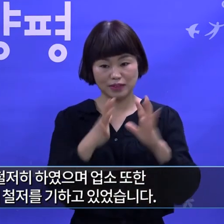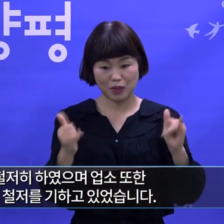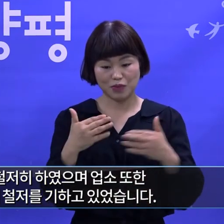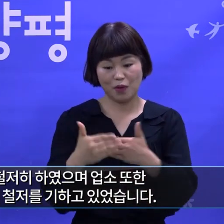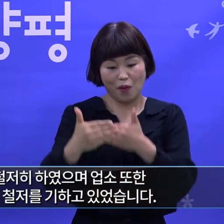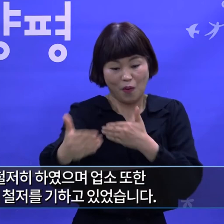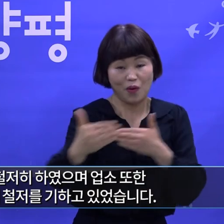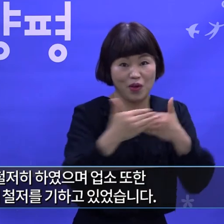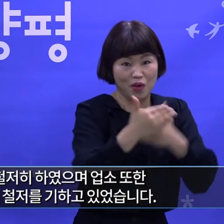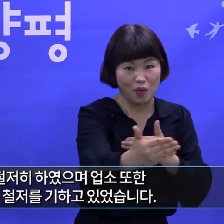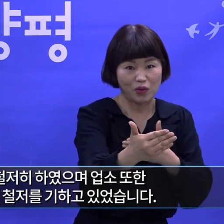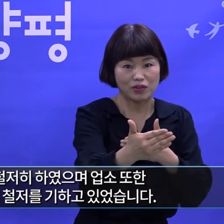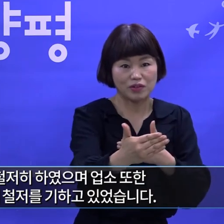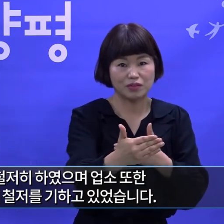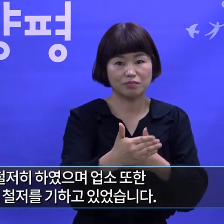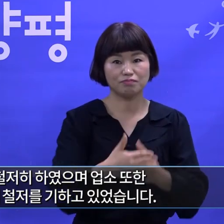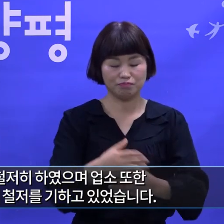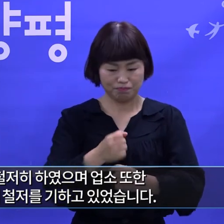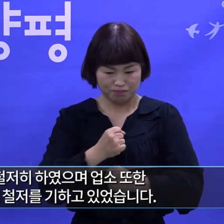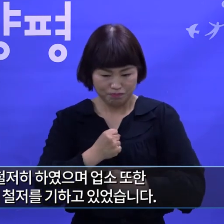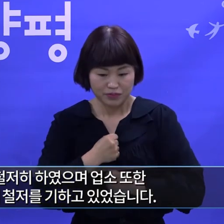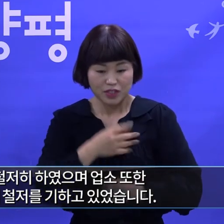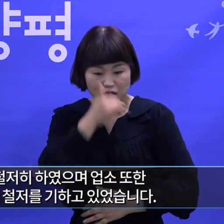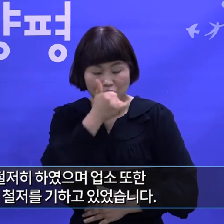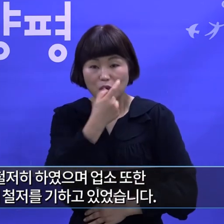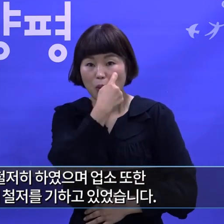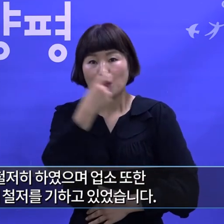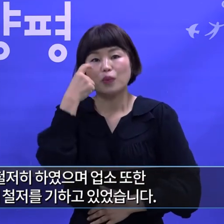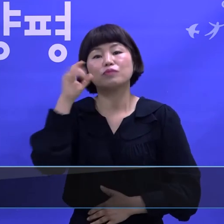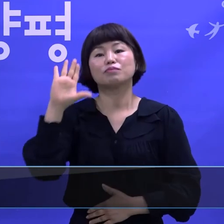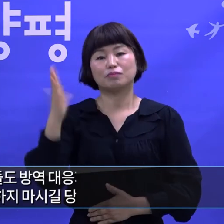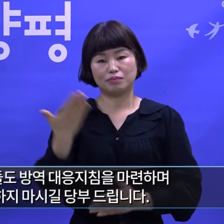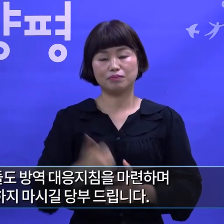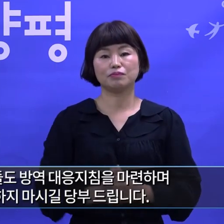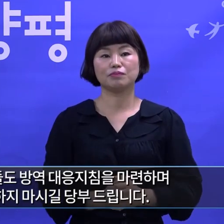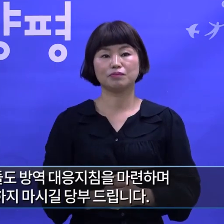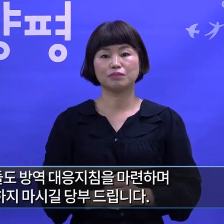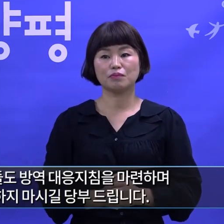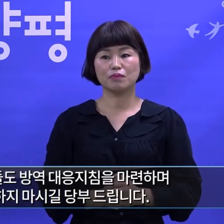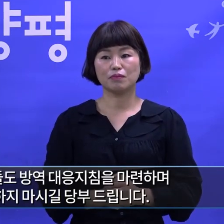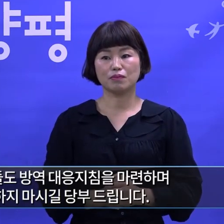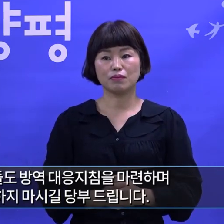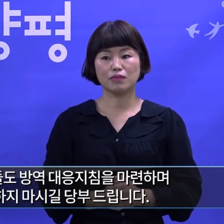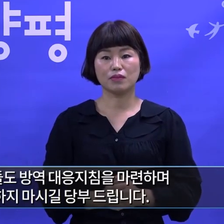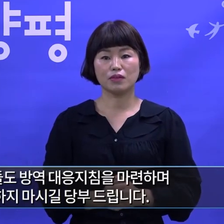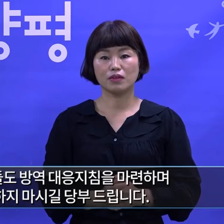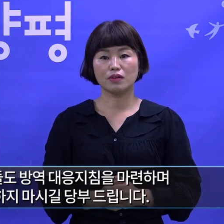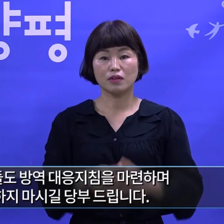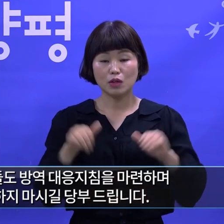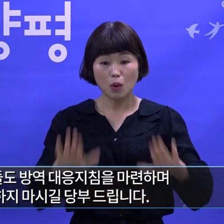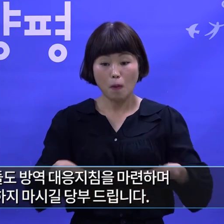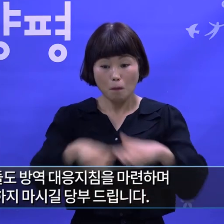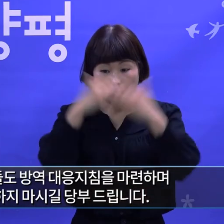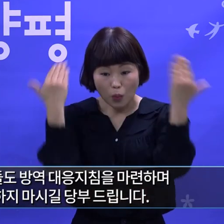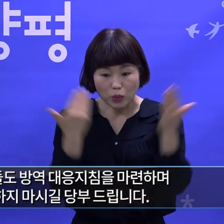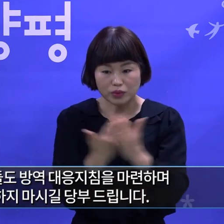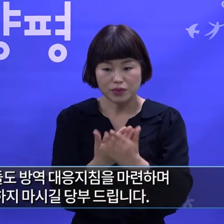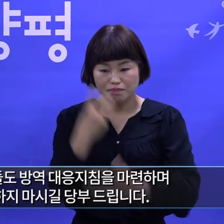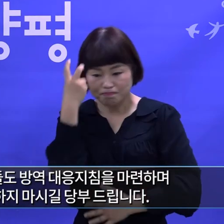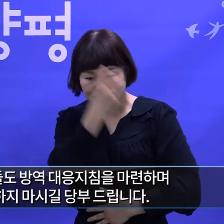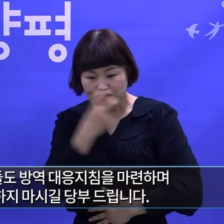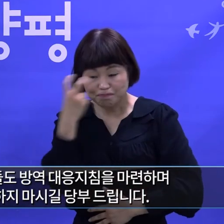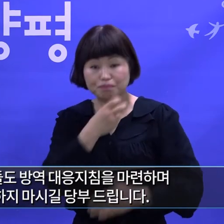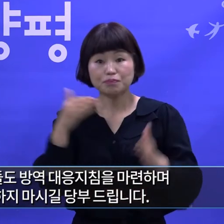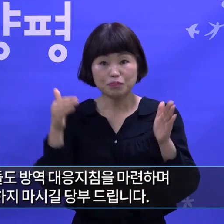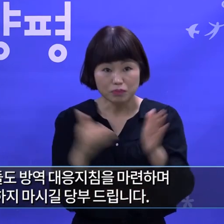방역 관리에 철저를 기하고 있었습니다. 현재 모든 조치를 완료하였으며